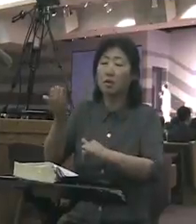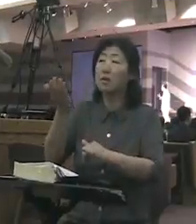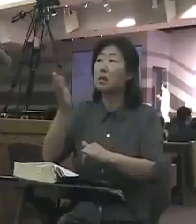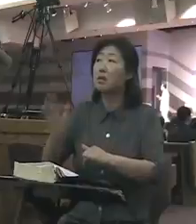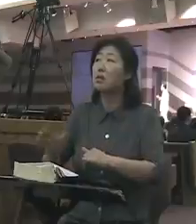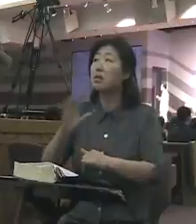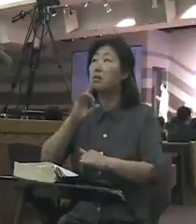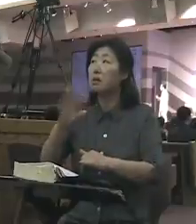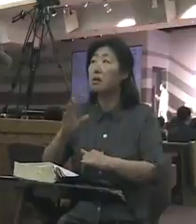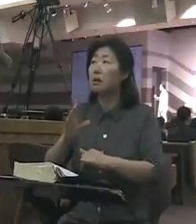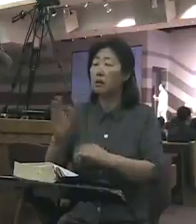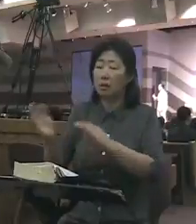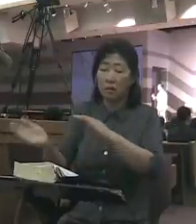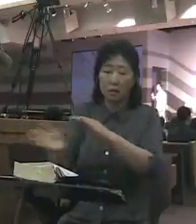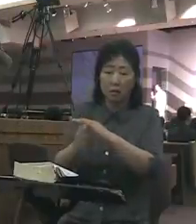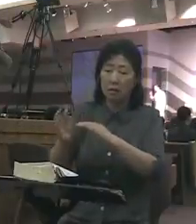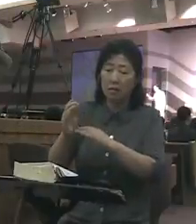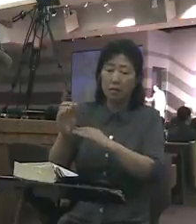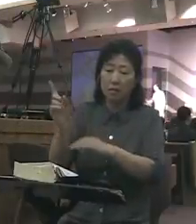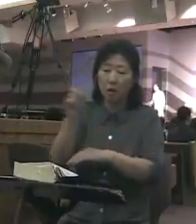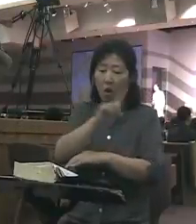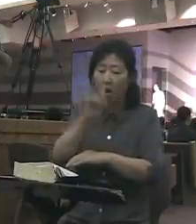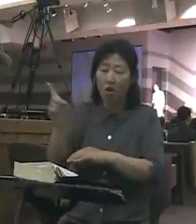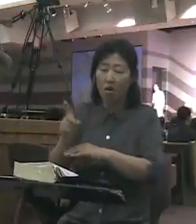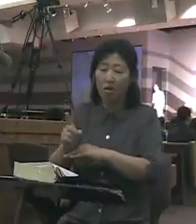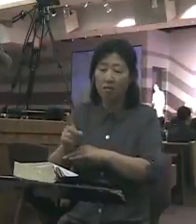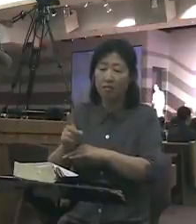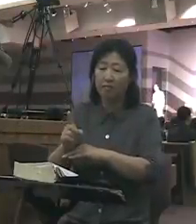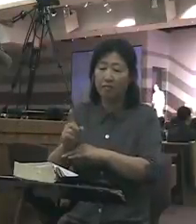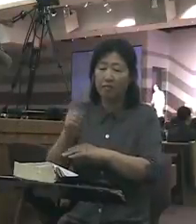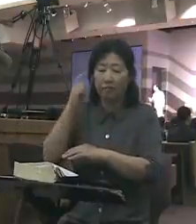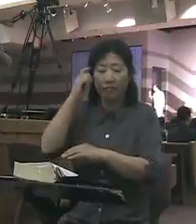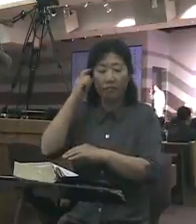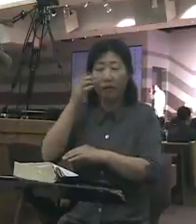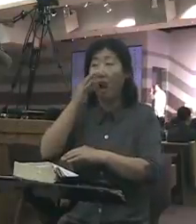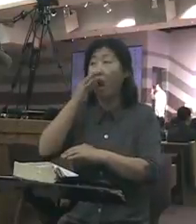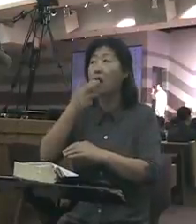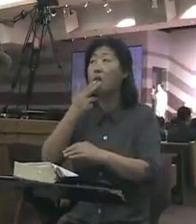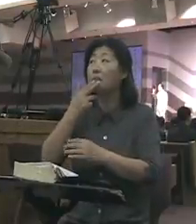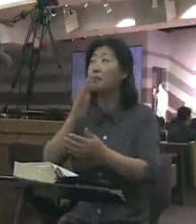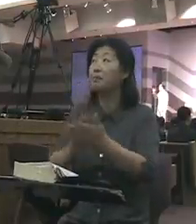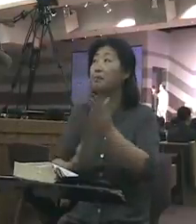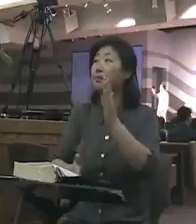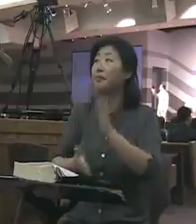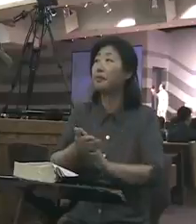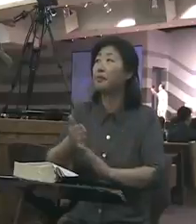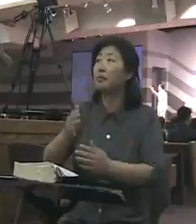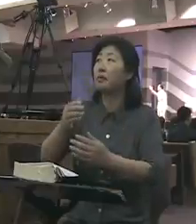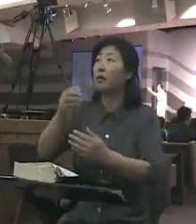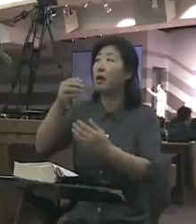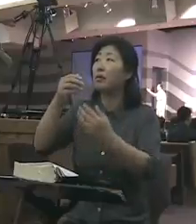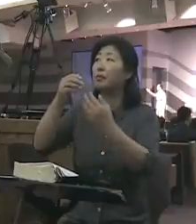미련 없이 롯에게 먼저 선택권을 준 거예요. 아브라함이 보기에도 비옥한 땅은